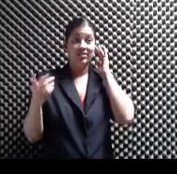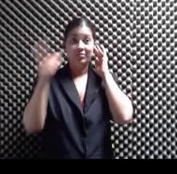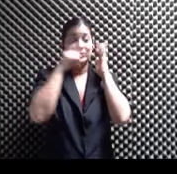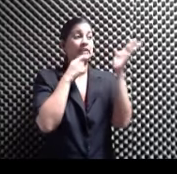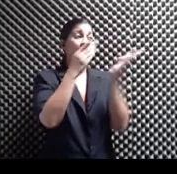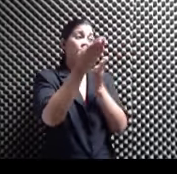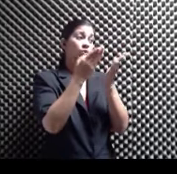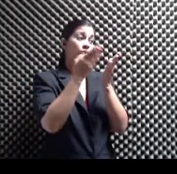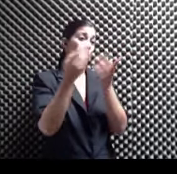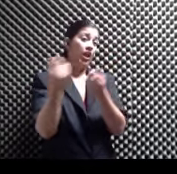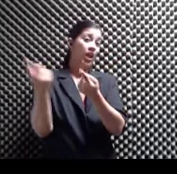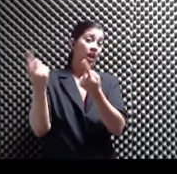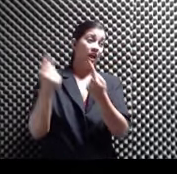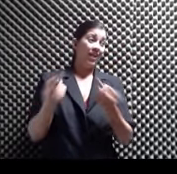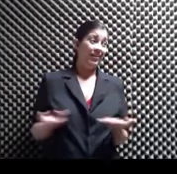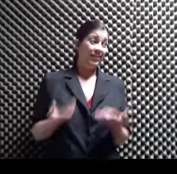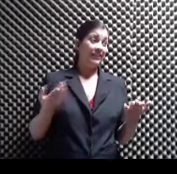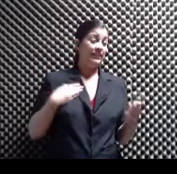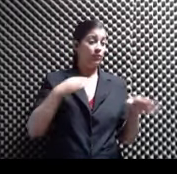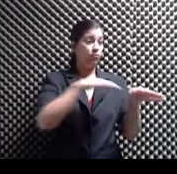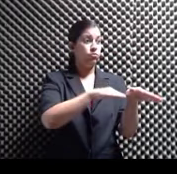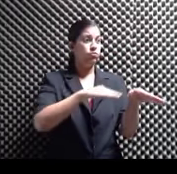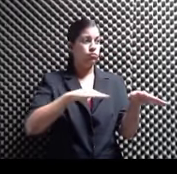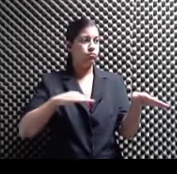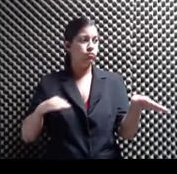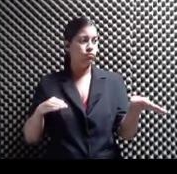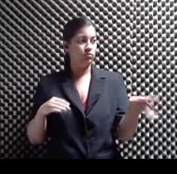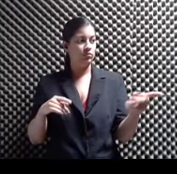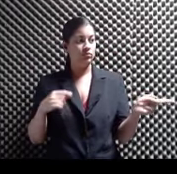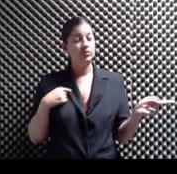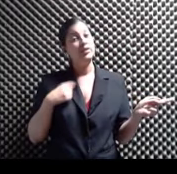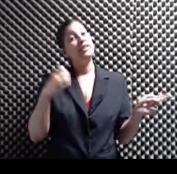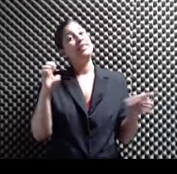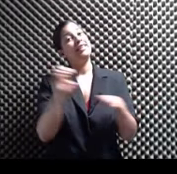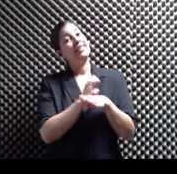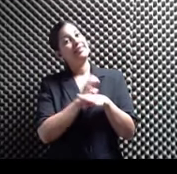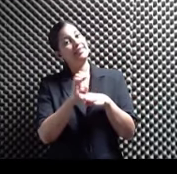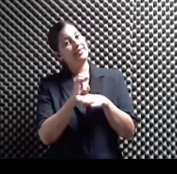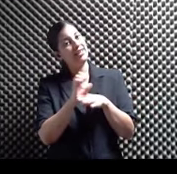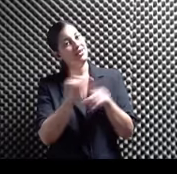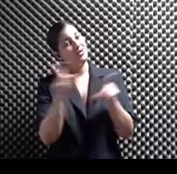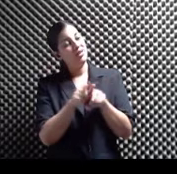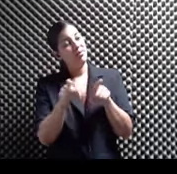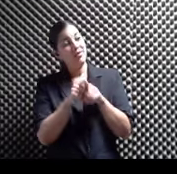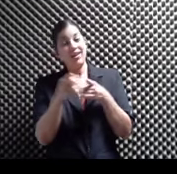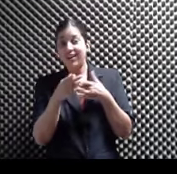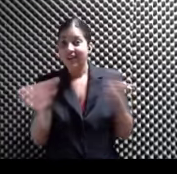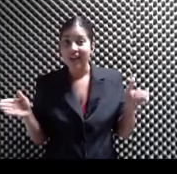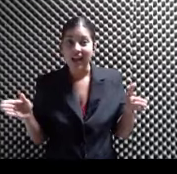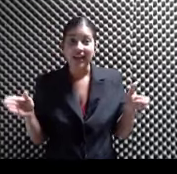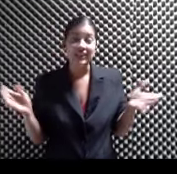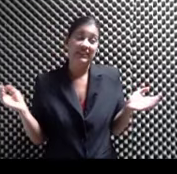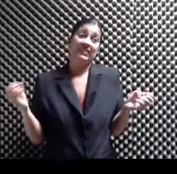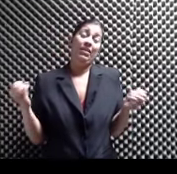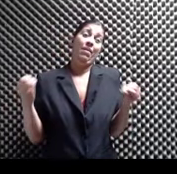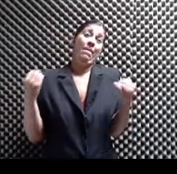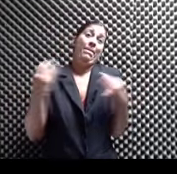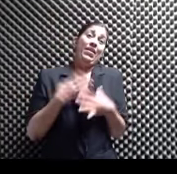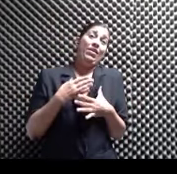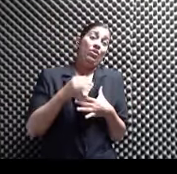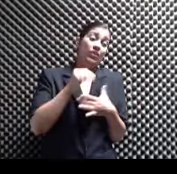Santurce. Y no, ella ya tiene. No, ella ya tiene ensayo general y tiene miedo, ¿verdad? De echarse para acá para volver